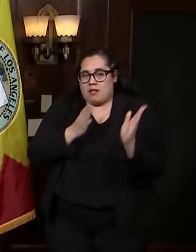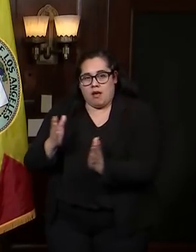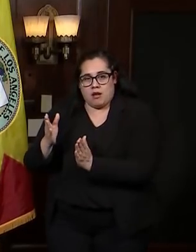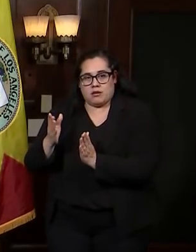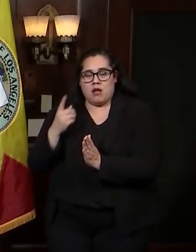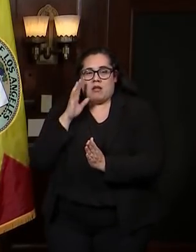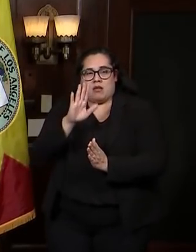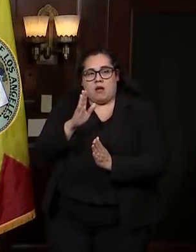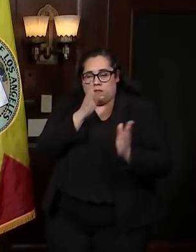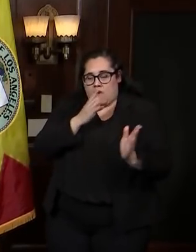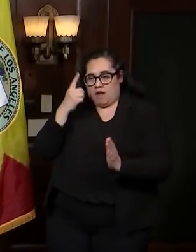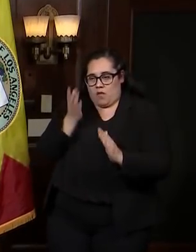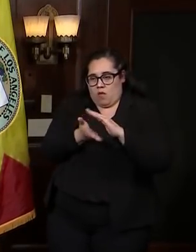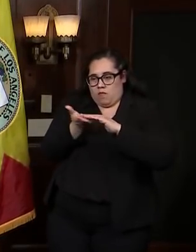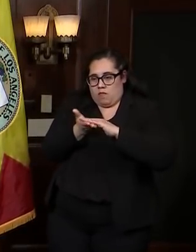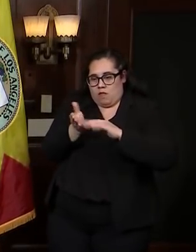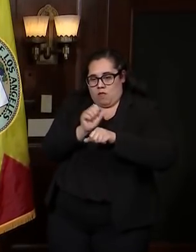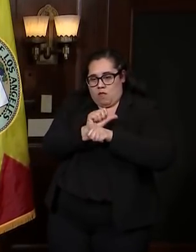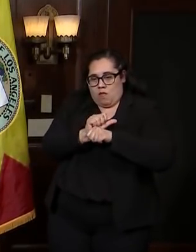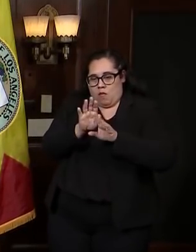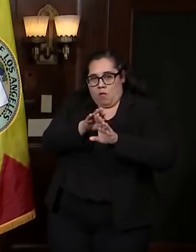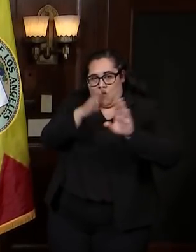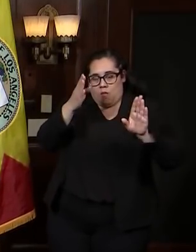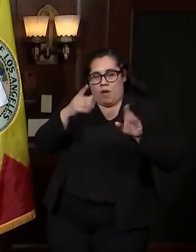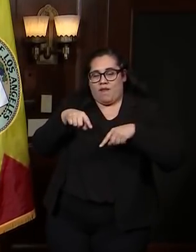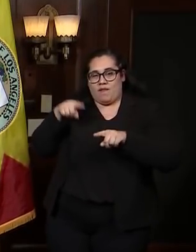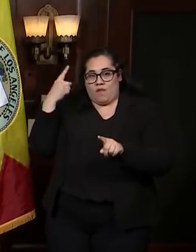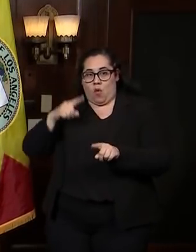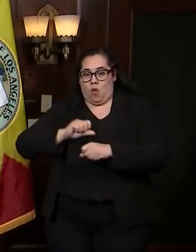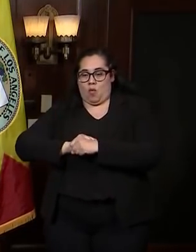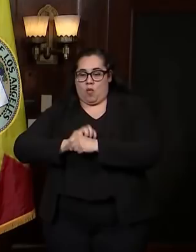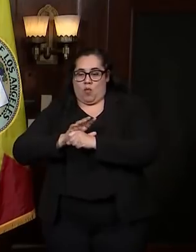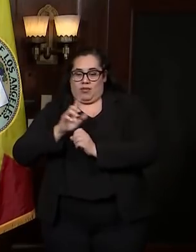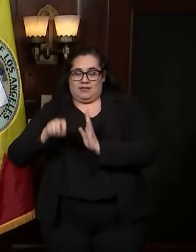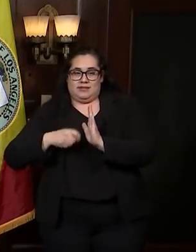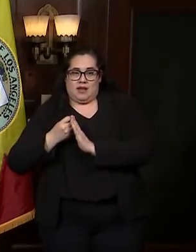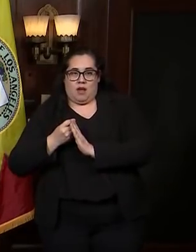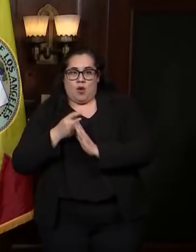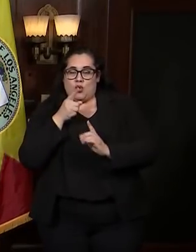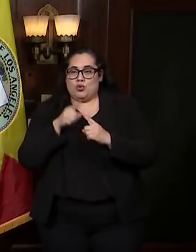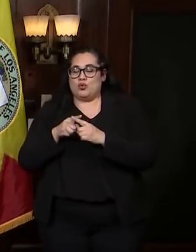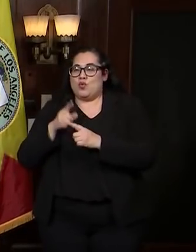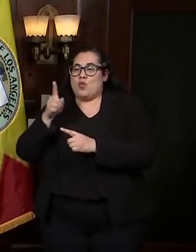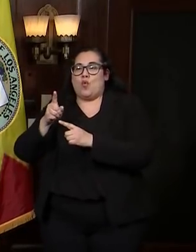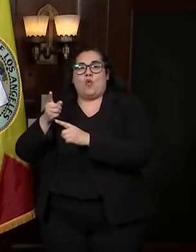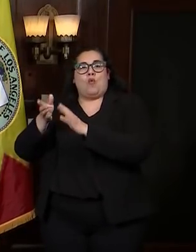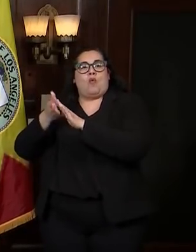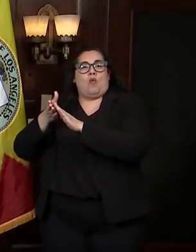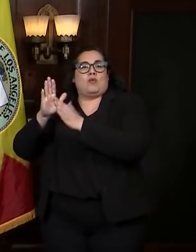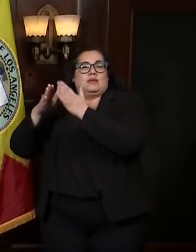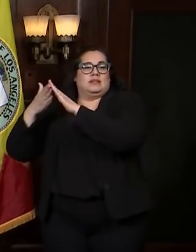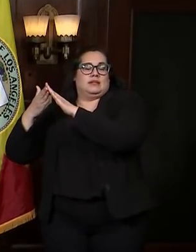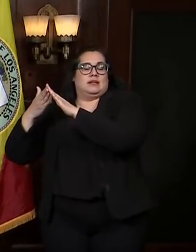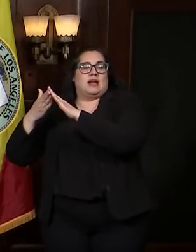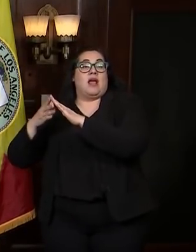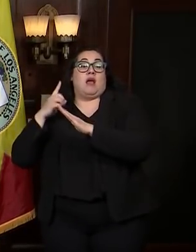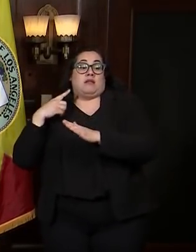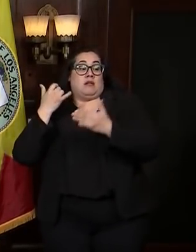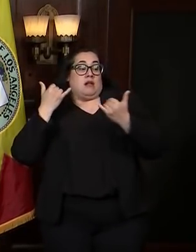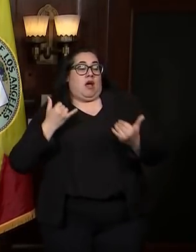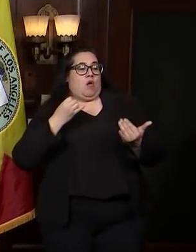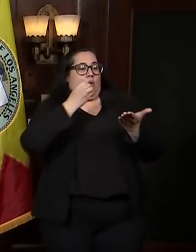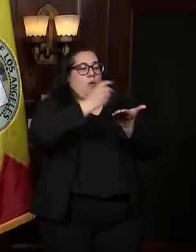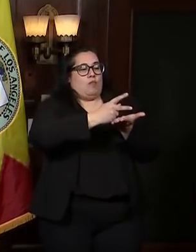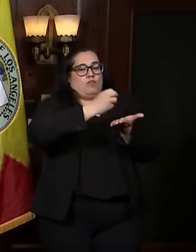de operaciones durante COVID-19 a la Oficina de Mantenimiento de las Calles. Hasta hoy hemos